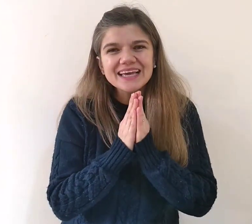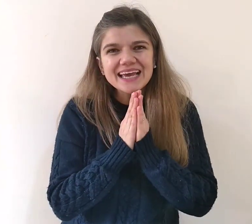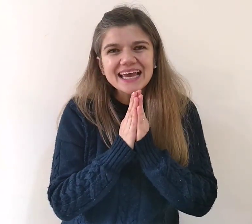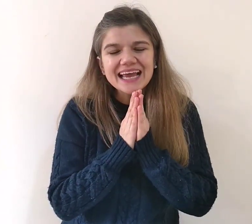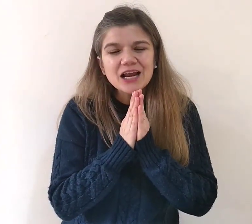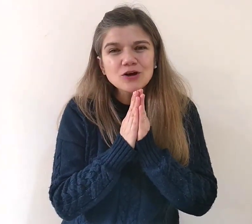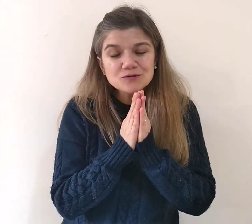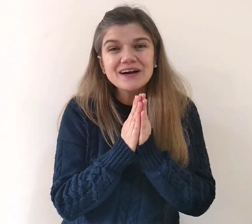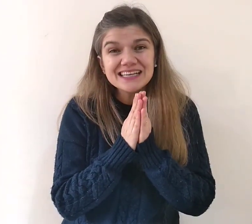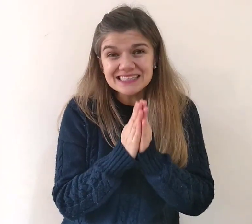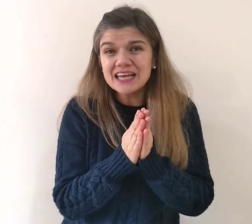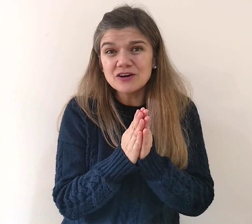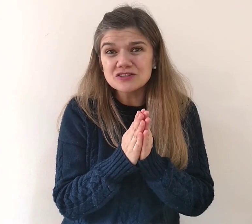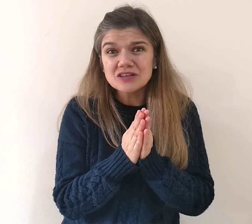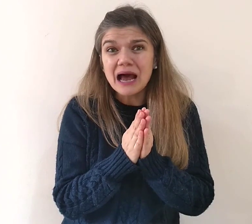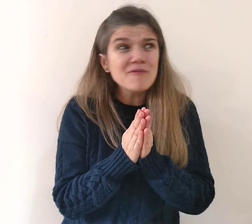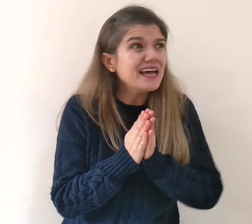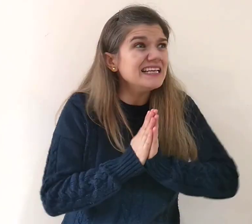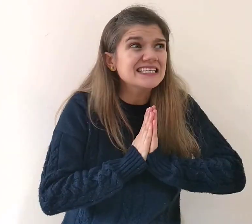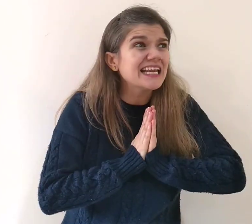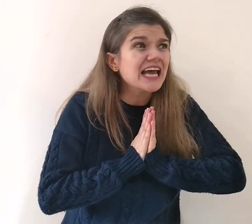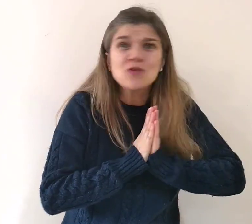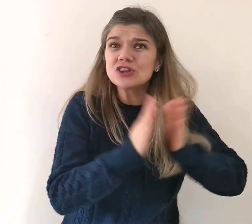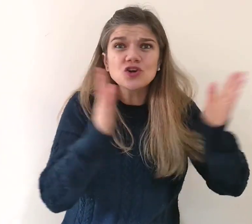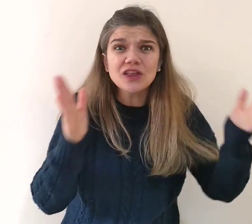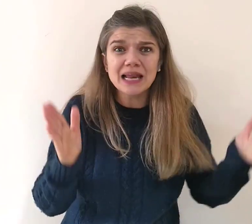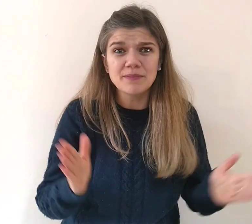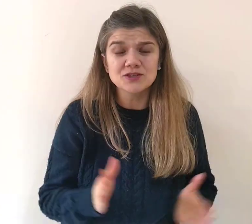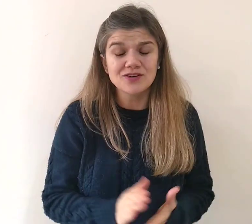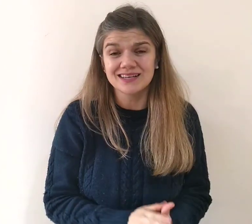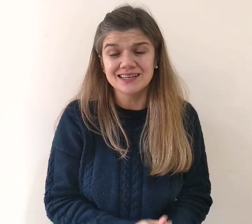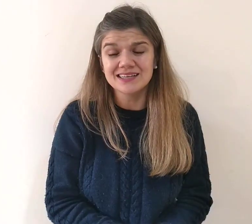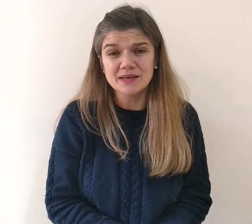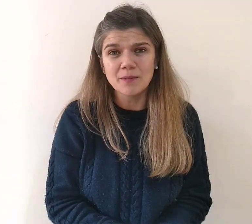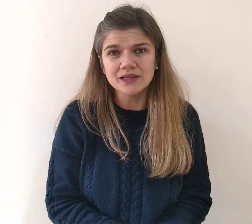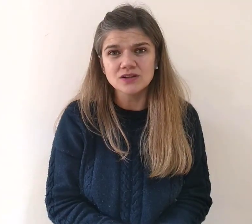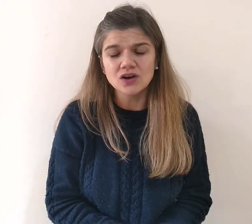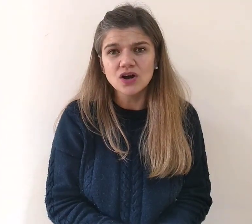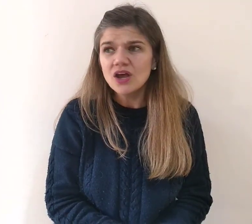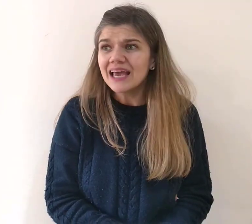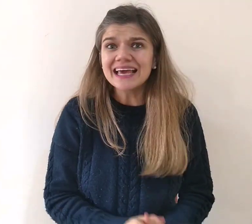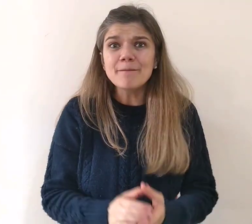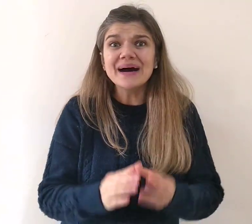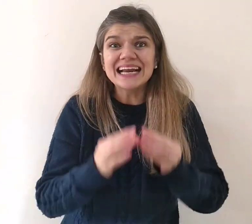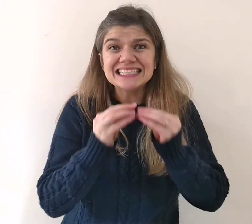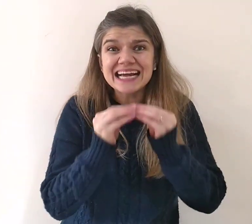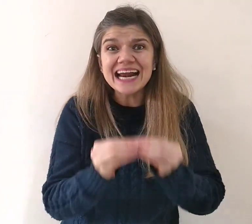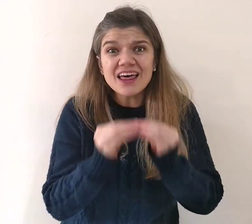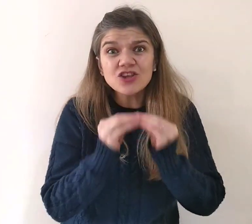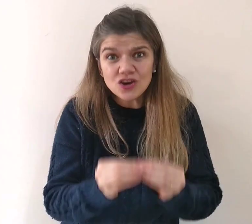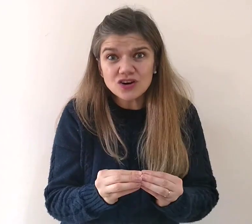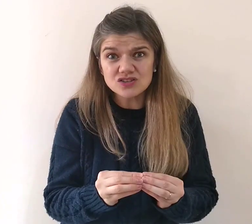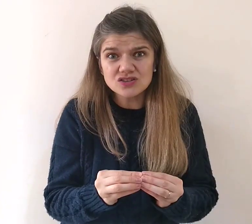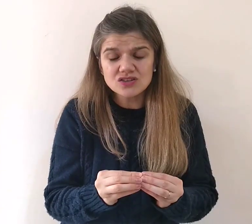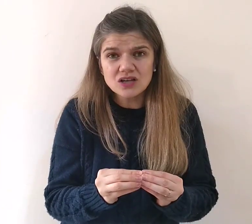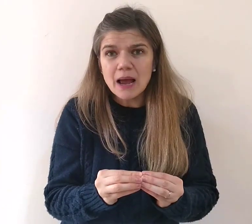porque los fariseos habían enseñado a todas las personas en ese momento que para llegar a Dios,